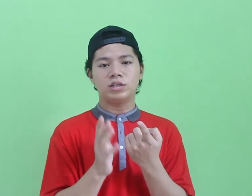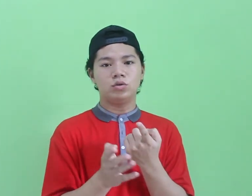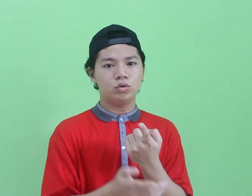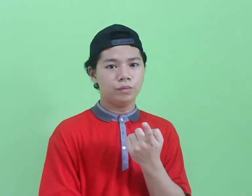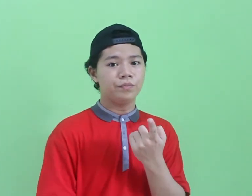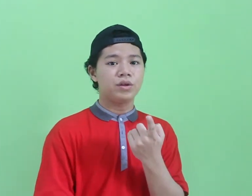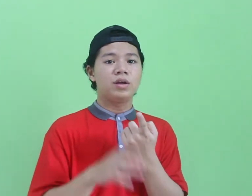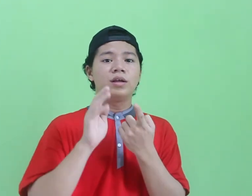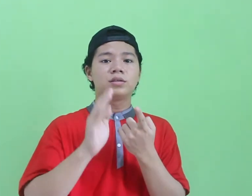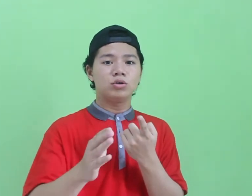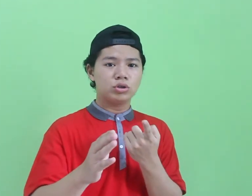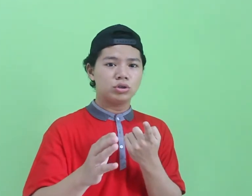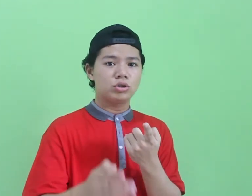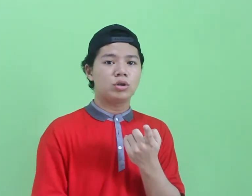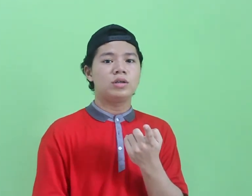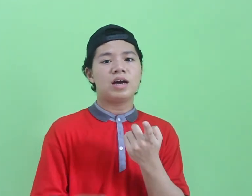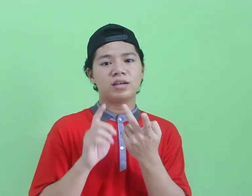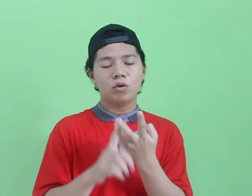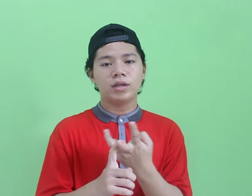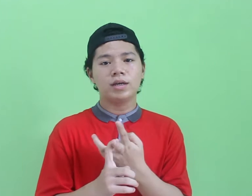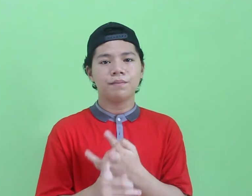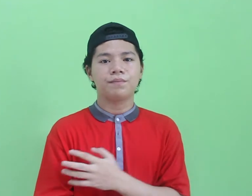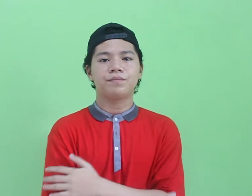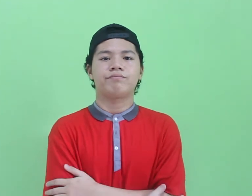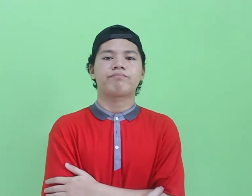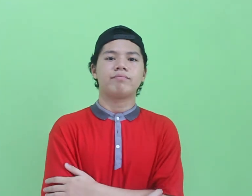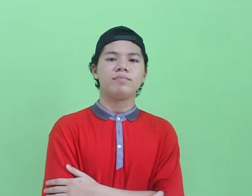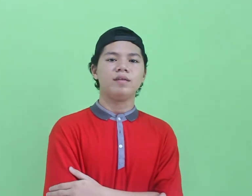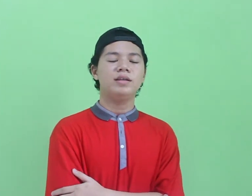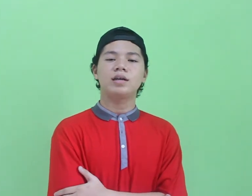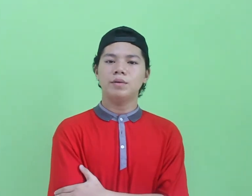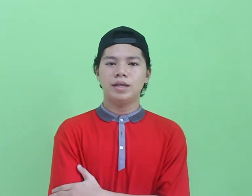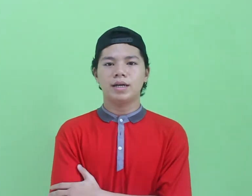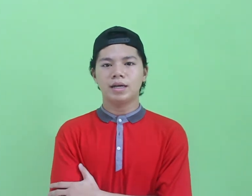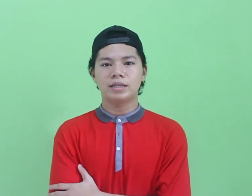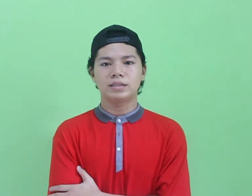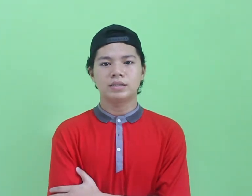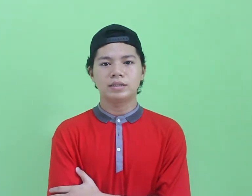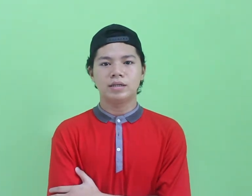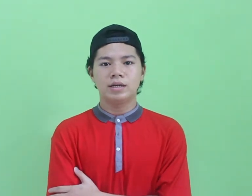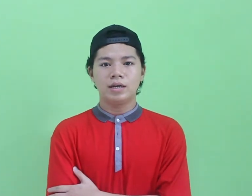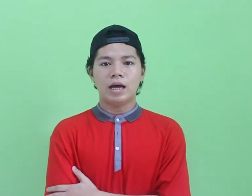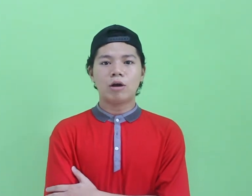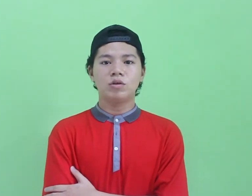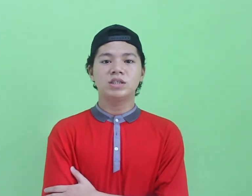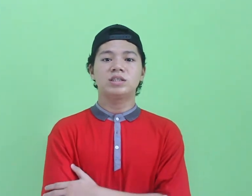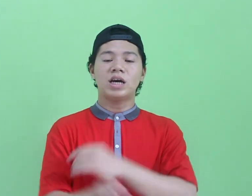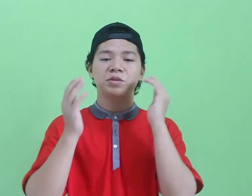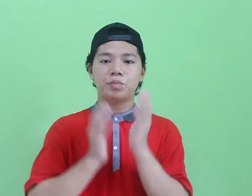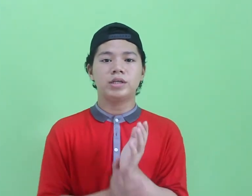dulu. Terus yang keduanya, ini sangat menyedihkan guys, aku disuspend